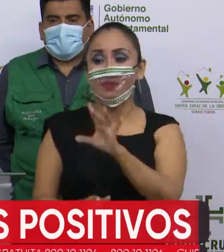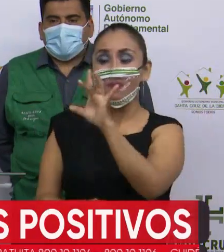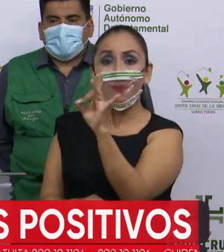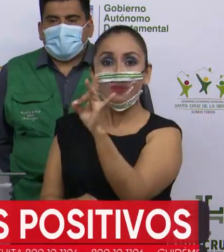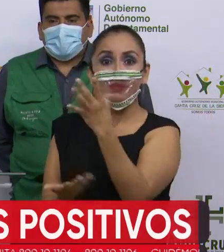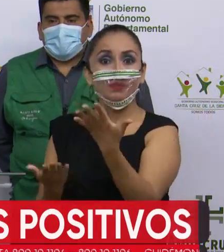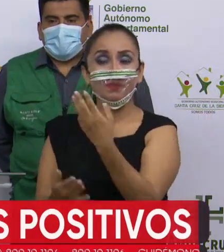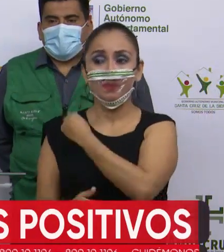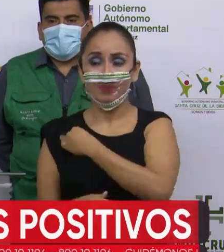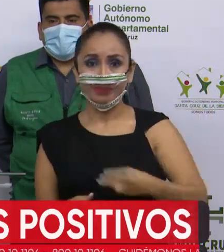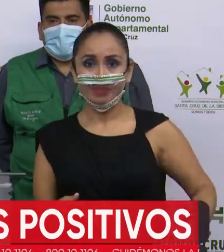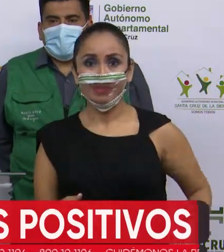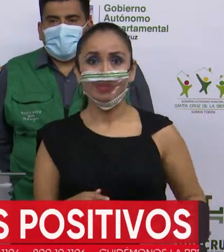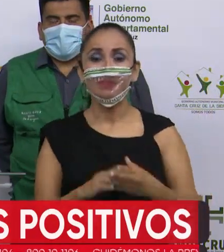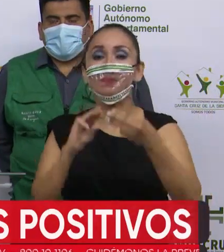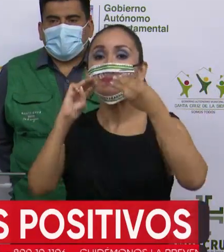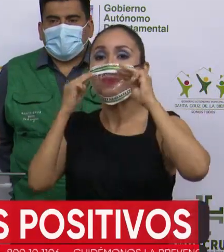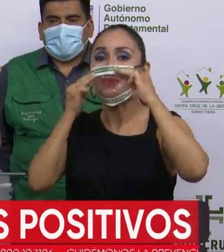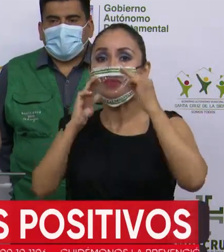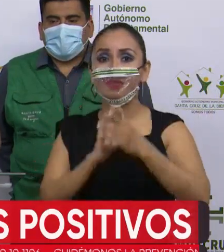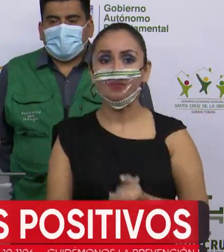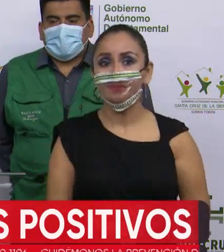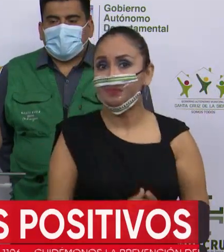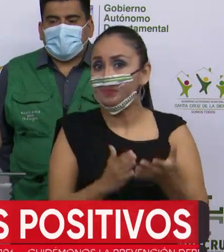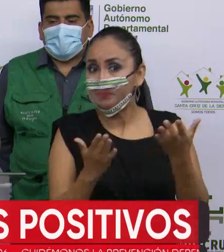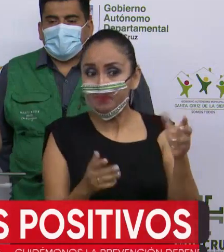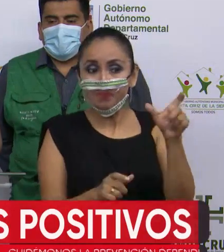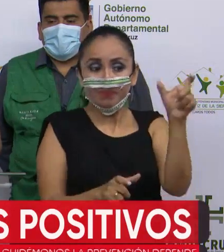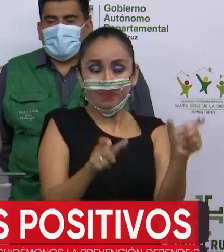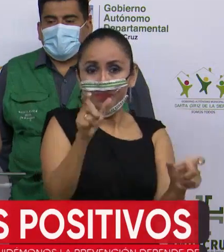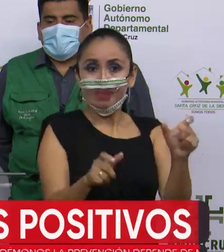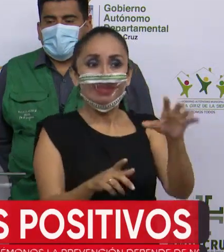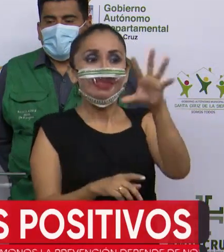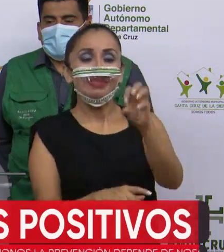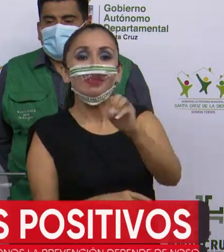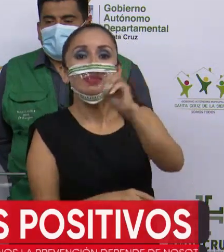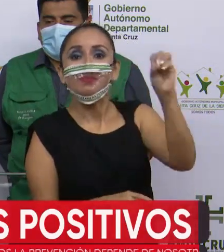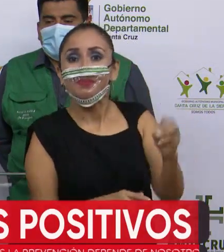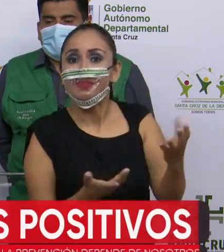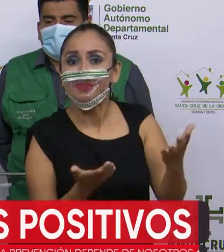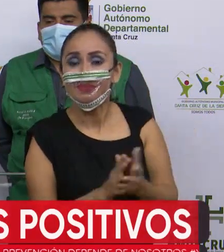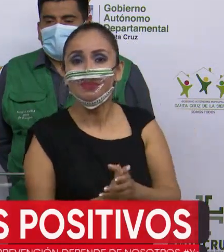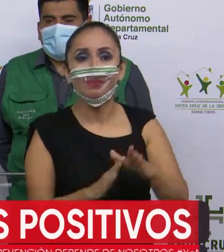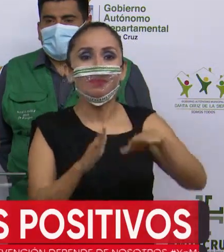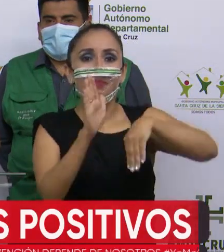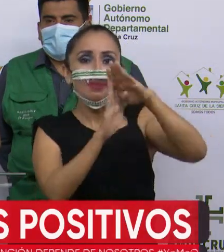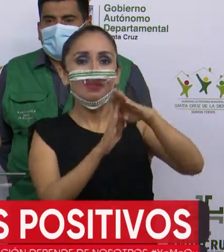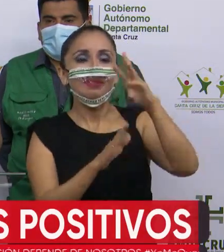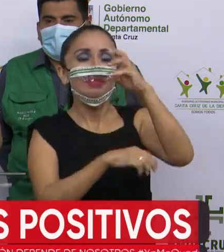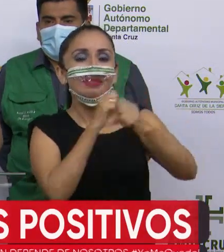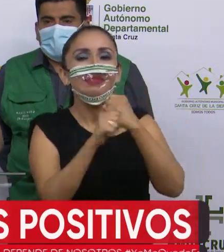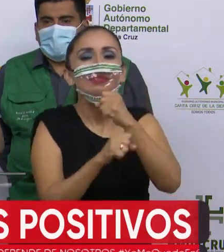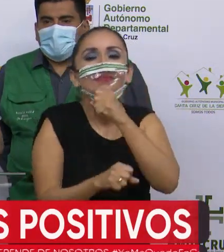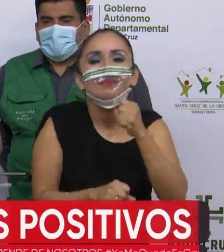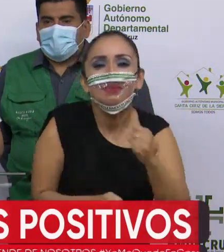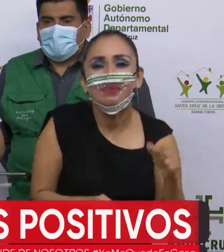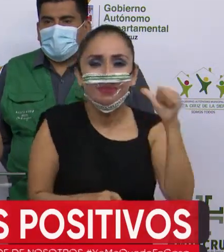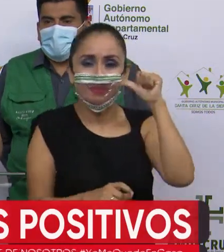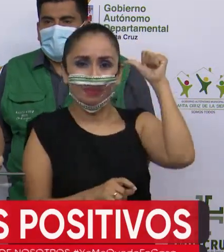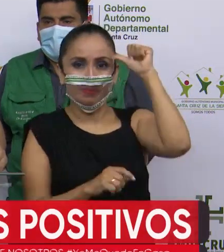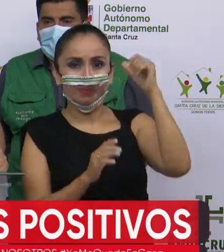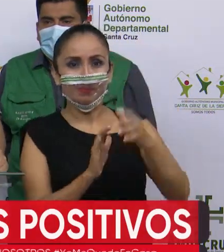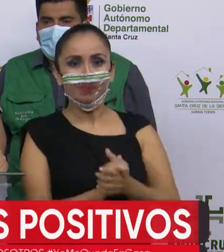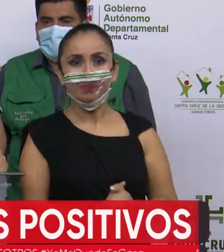8 al municipio de Montero, y en los cuales casi el 50% eran mayores de 60